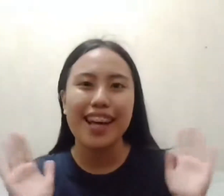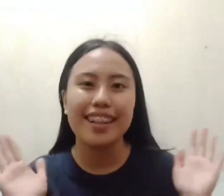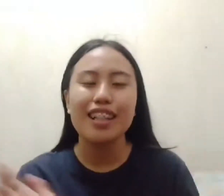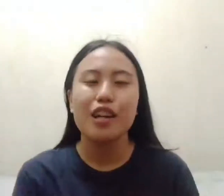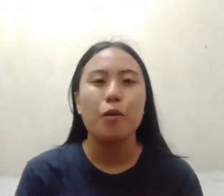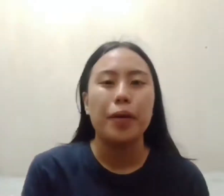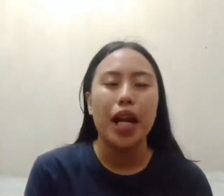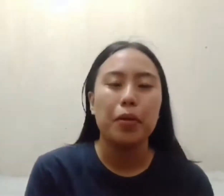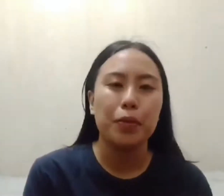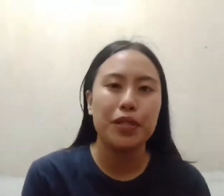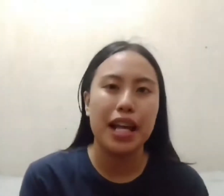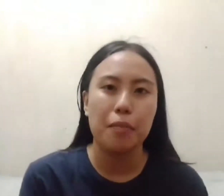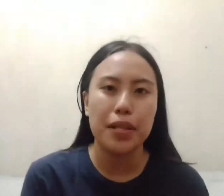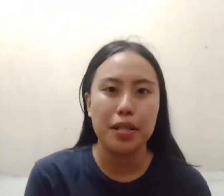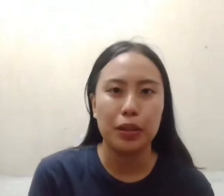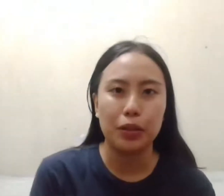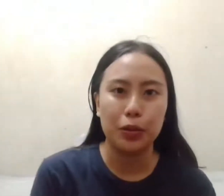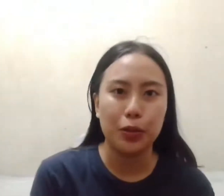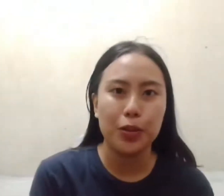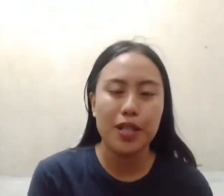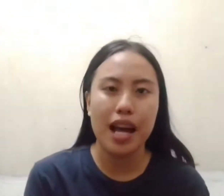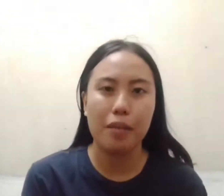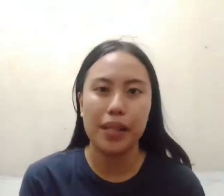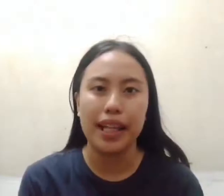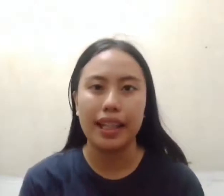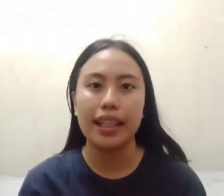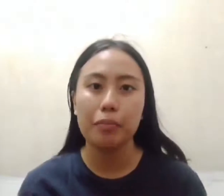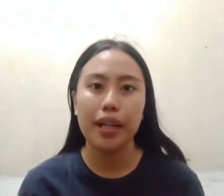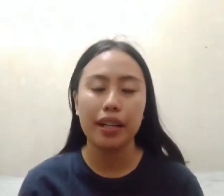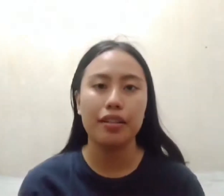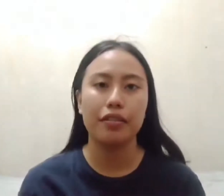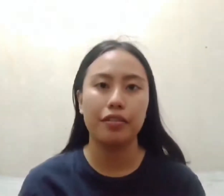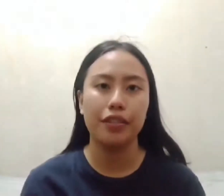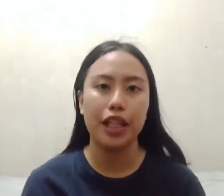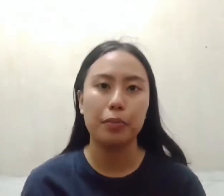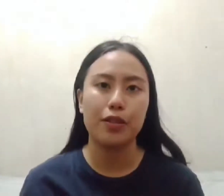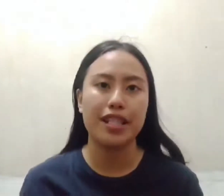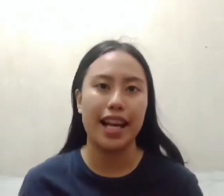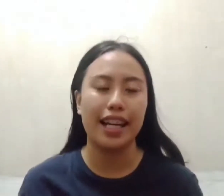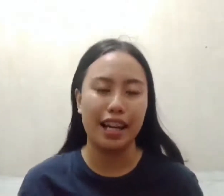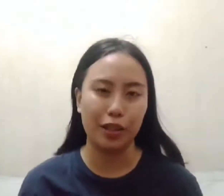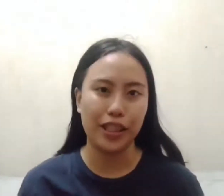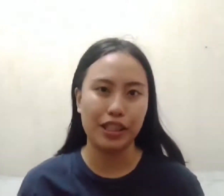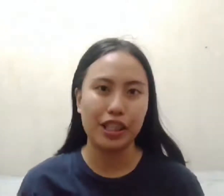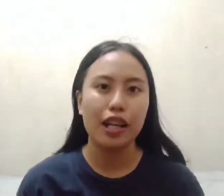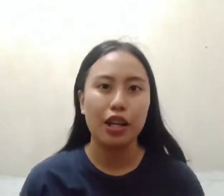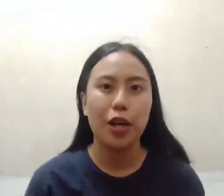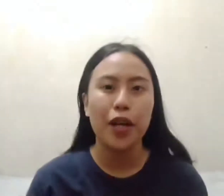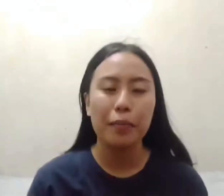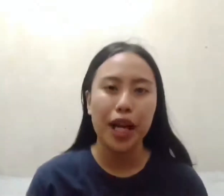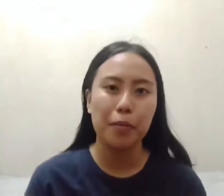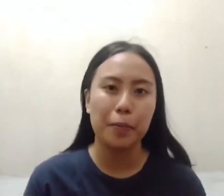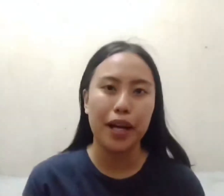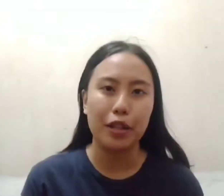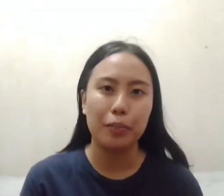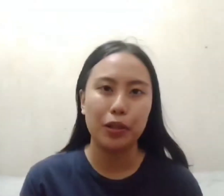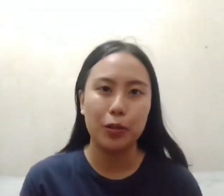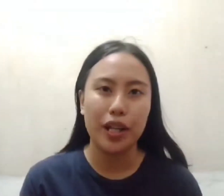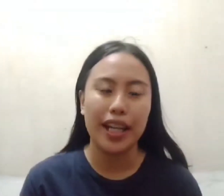Hi, Def Ed. Marami pong salamat sa pagtuturo niyo sa amin ng libreng Filipino Sign Language. Naway marami pa kayong